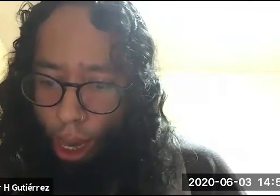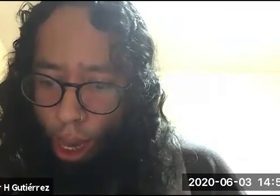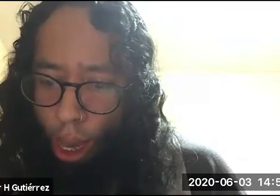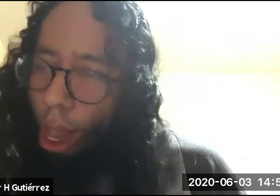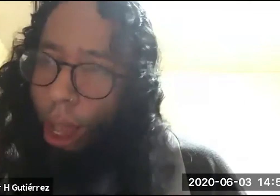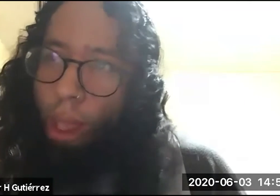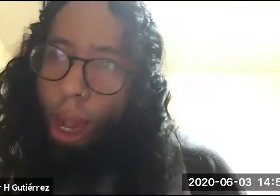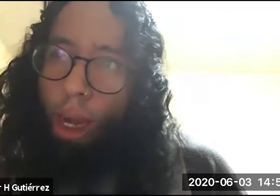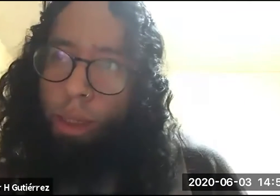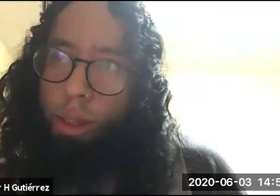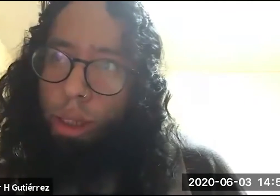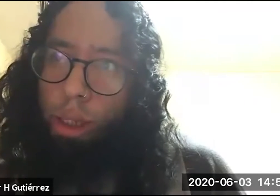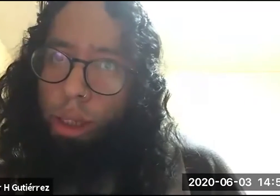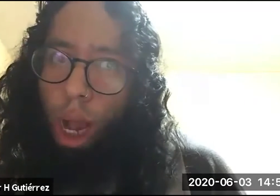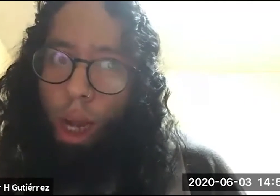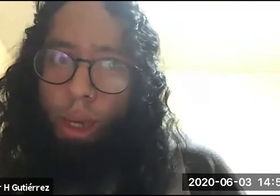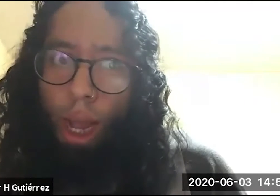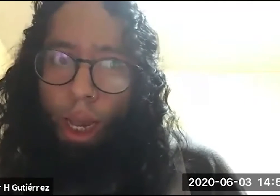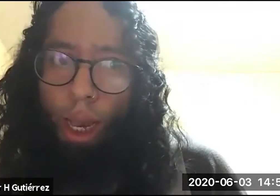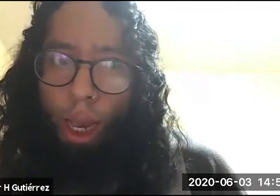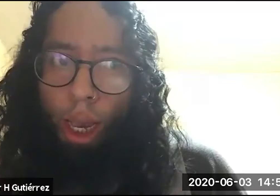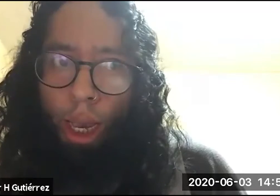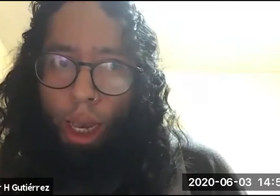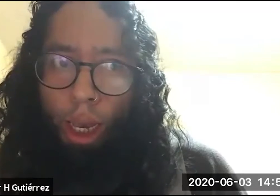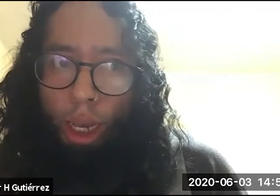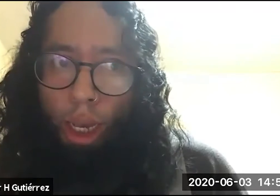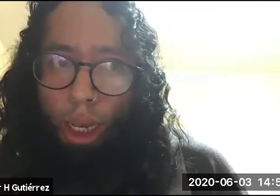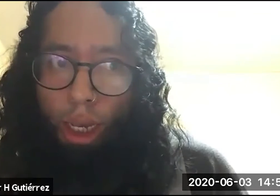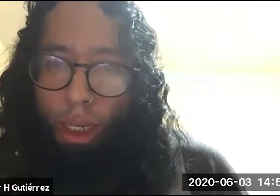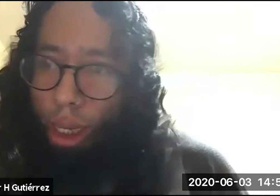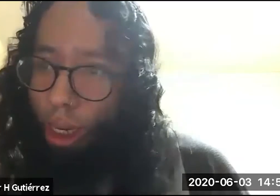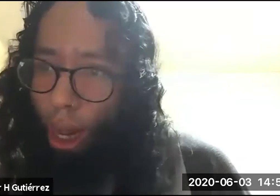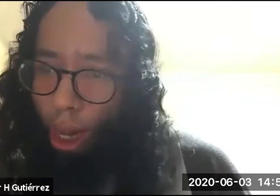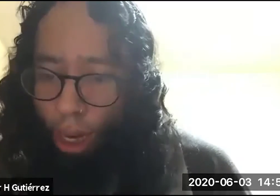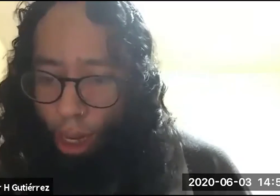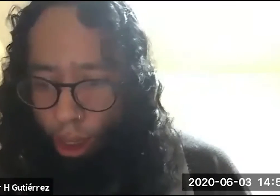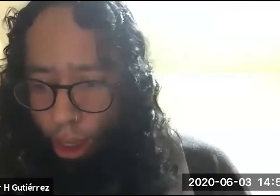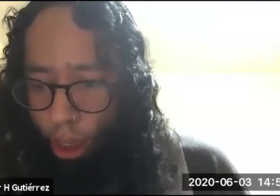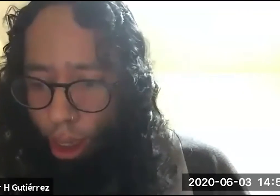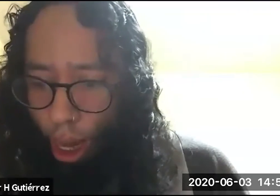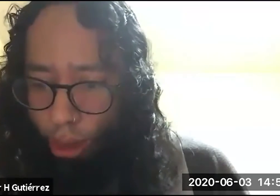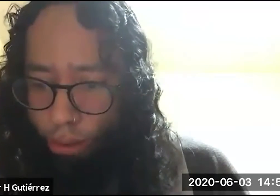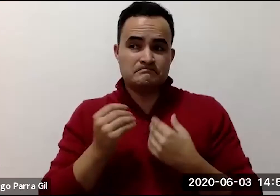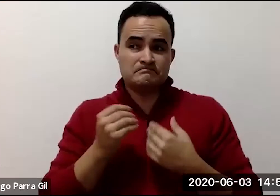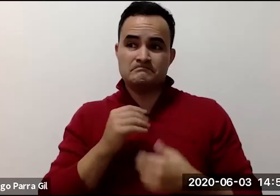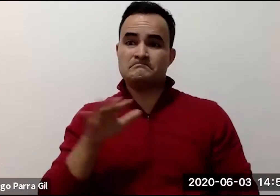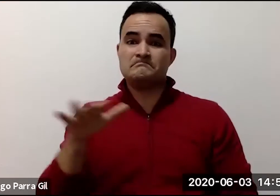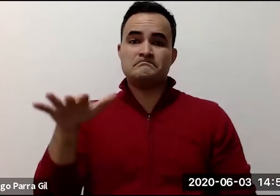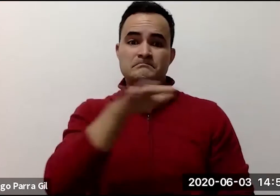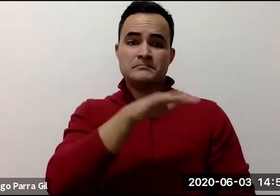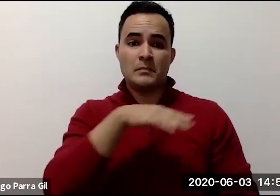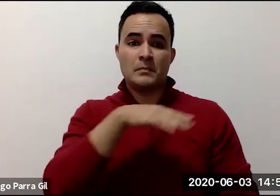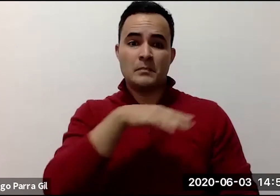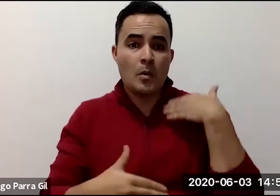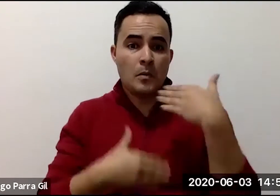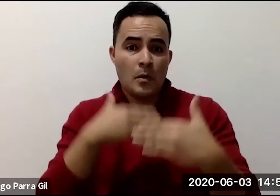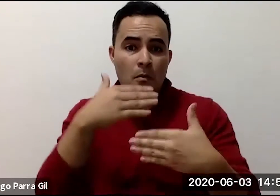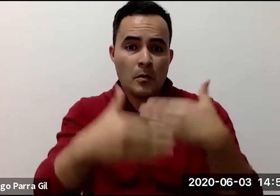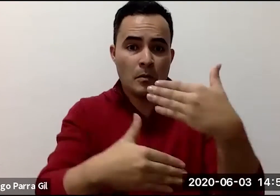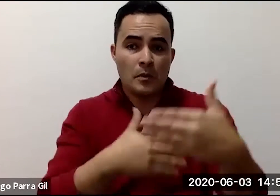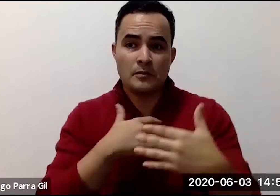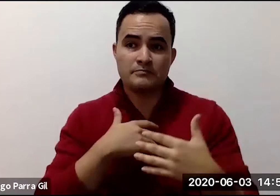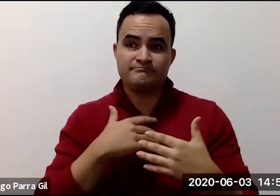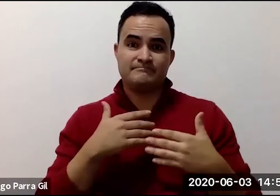vaya a dar ahora que se reabran las puertas y salga la gente a